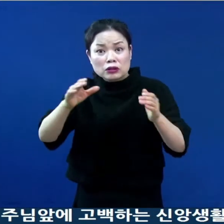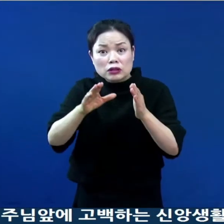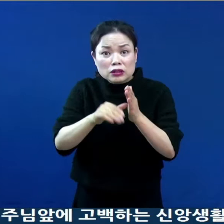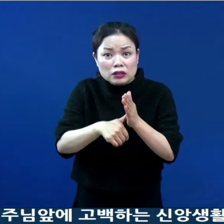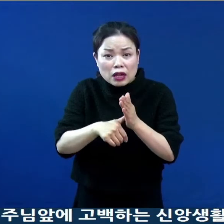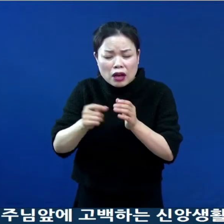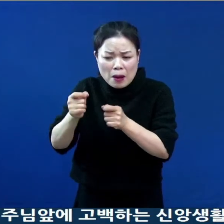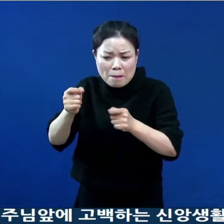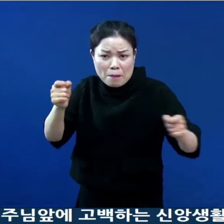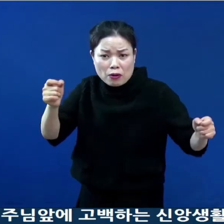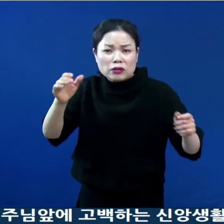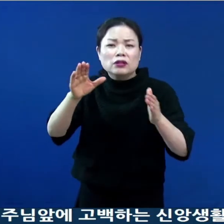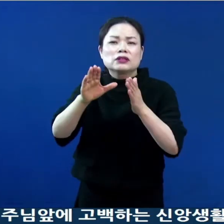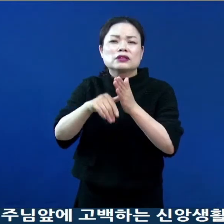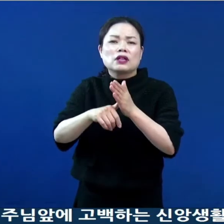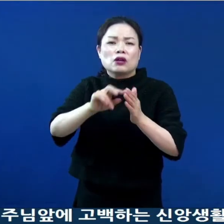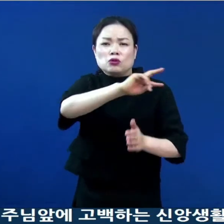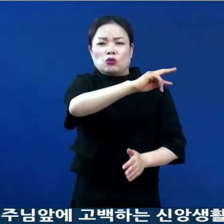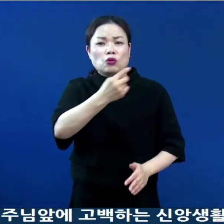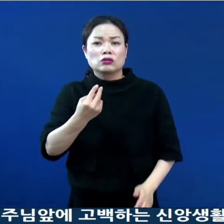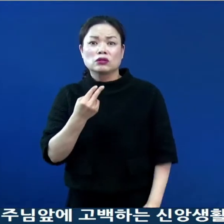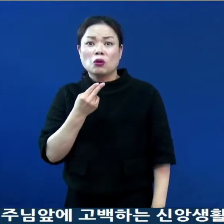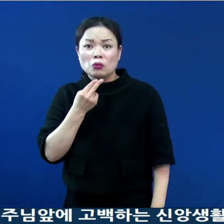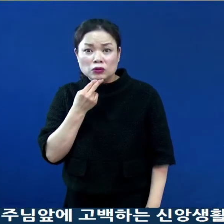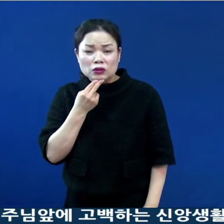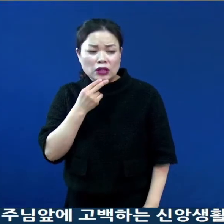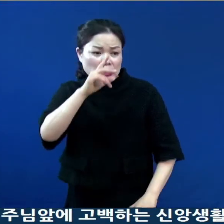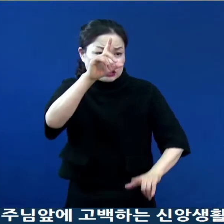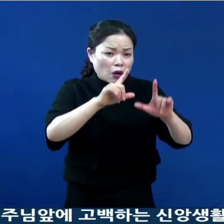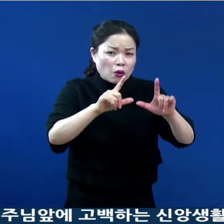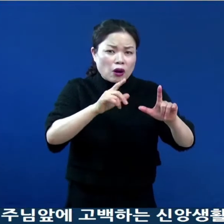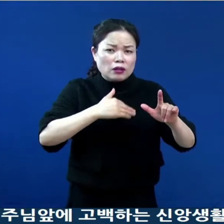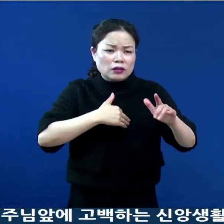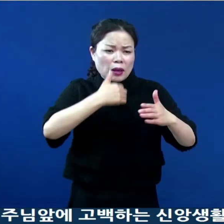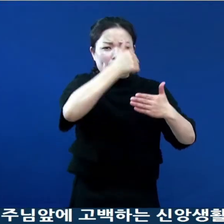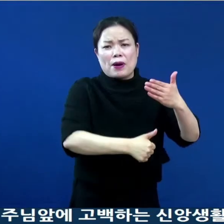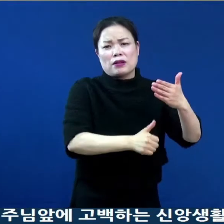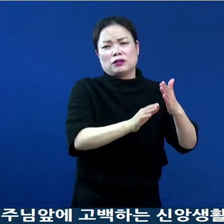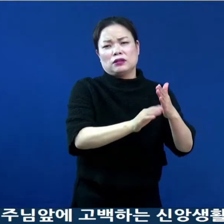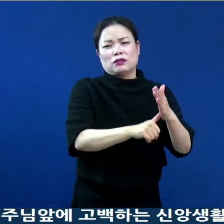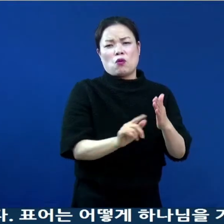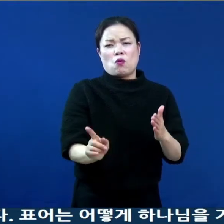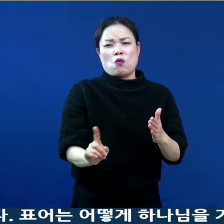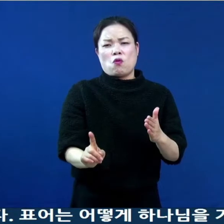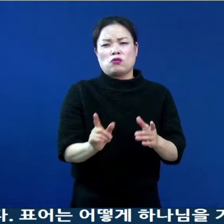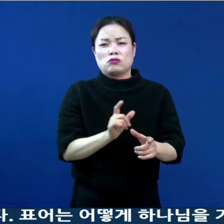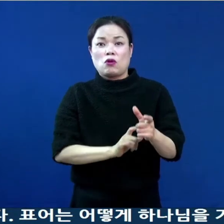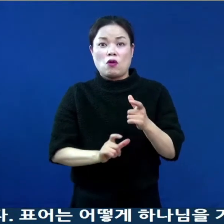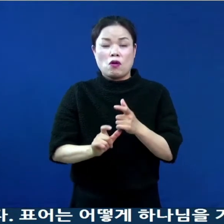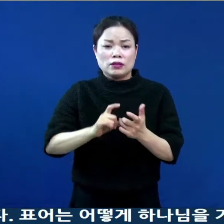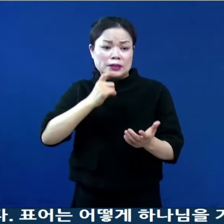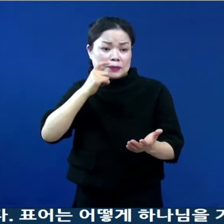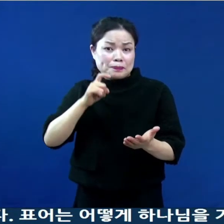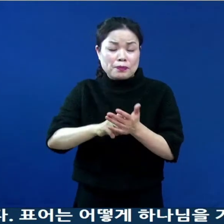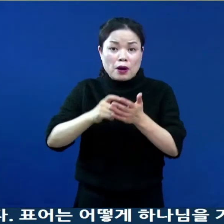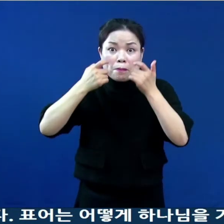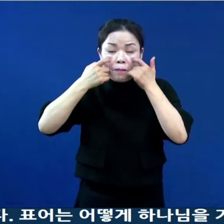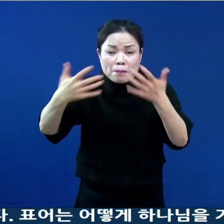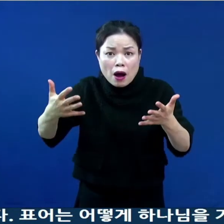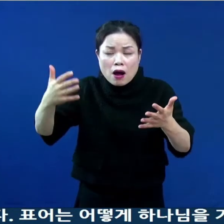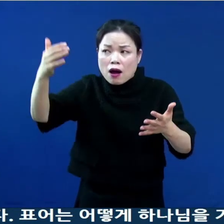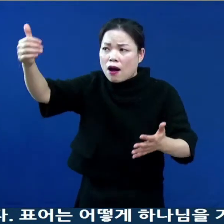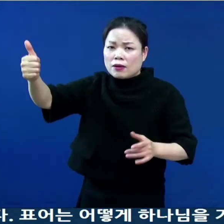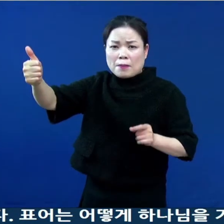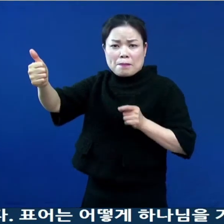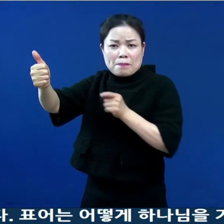하나님 앞에 멀어졌을 때, 돌이킬 수 없을 것 같은 상황에 내가 빠졌을 때 어떻게 더욱 쉽고 분명하게